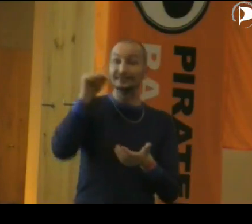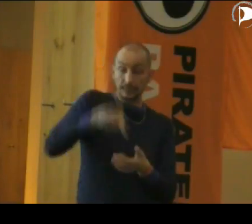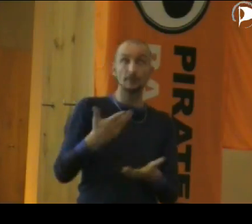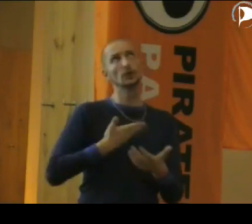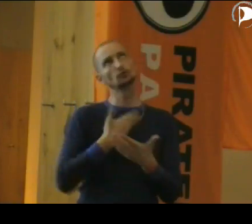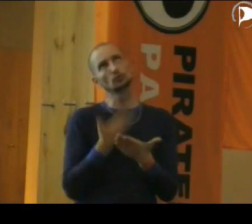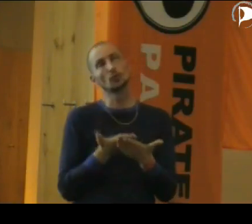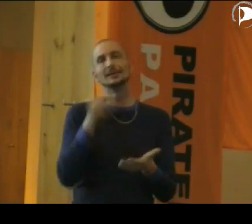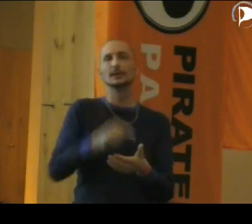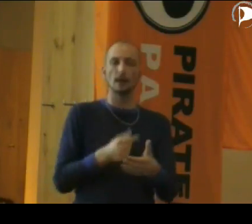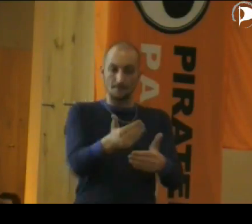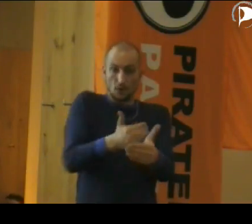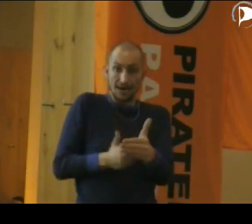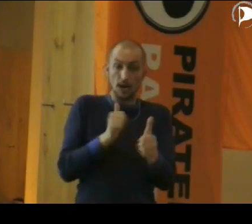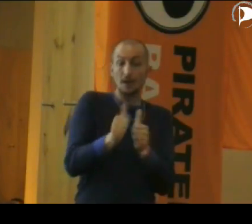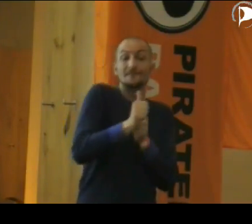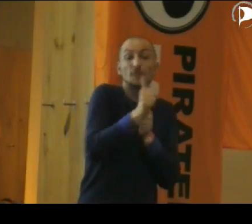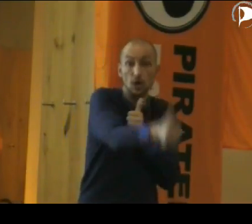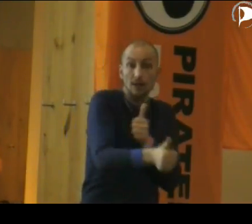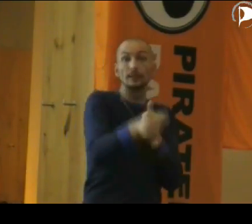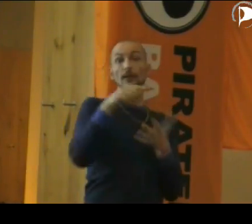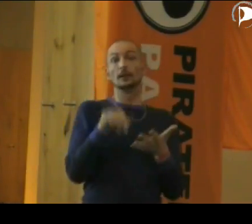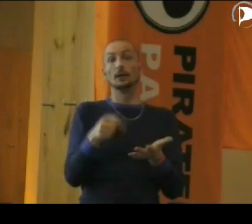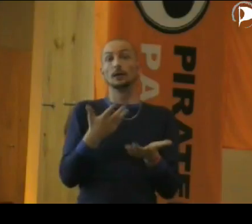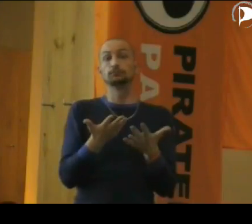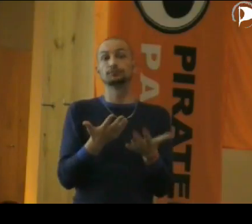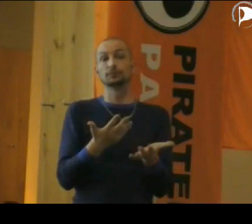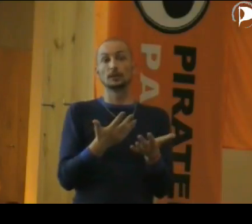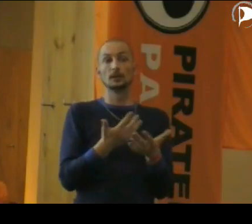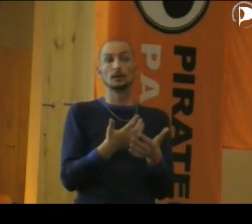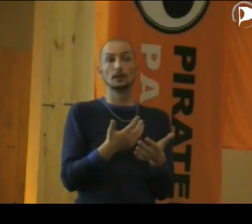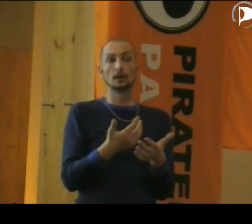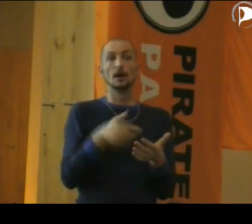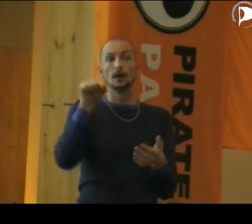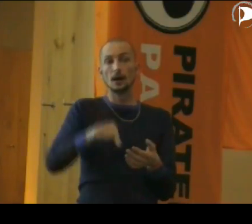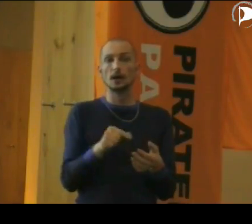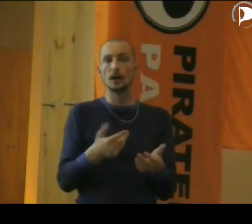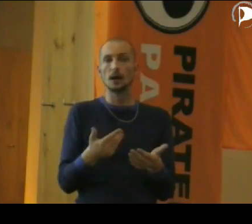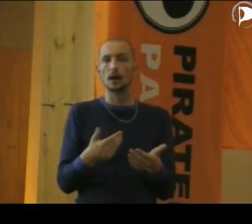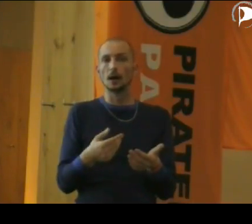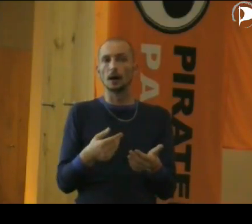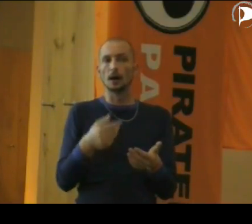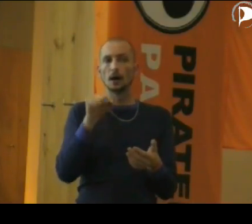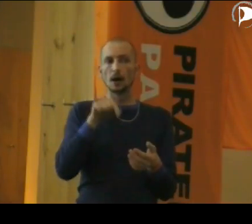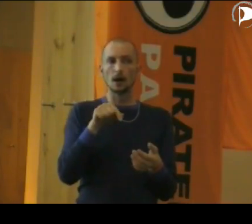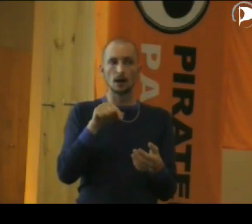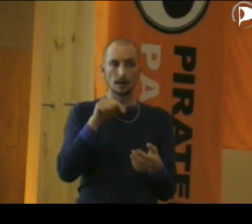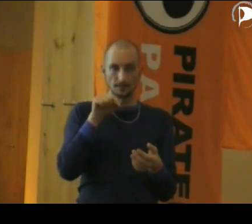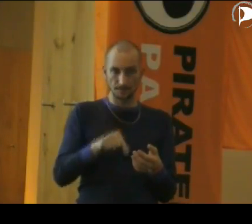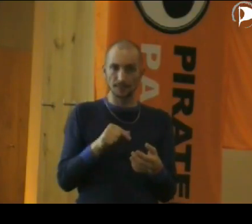nachfolge durch von thomas zu sammeln sie wurden aber um die schwierige arbeit einschätzen kann als auch hier vielleicht bislang